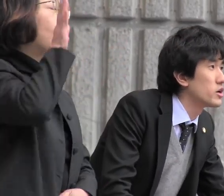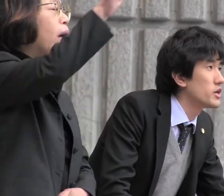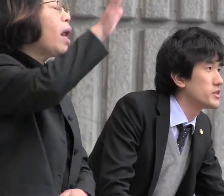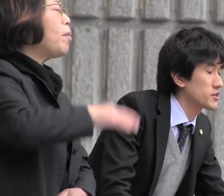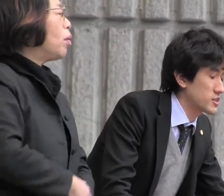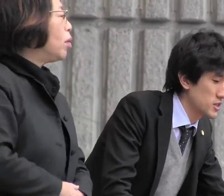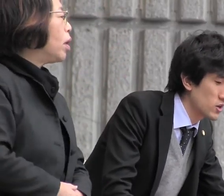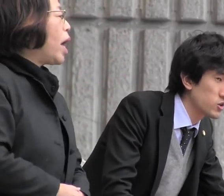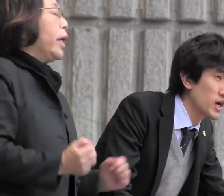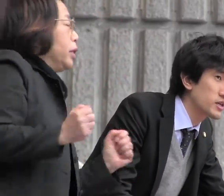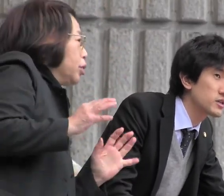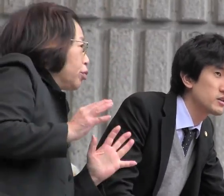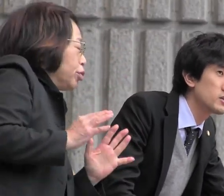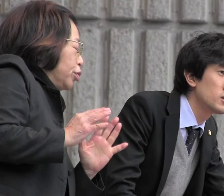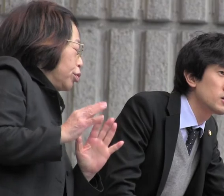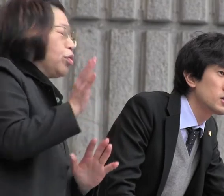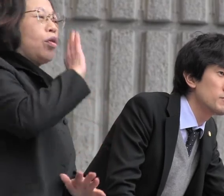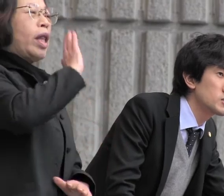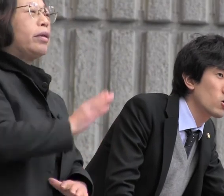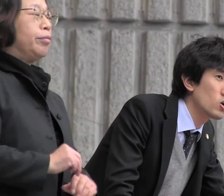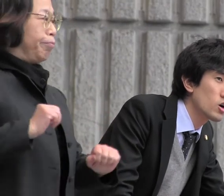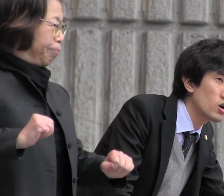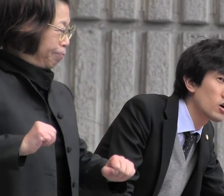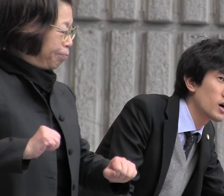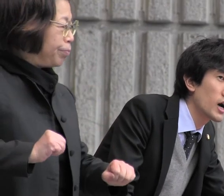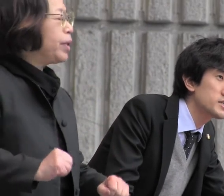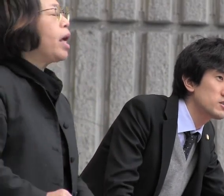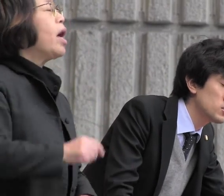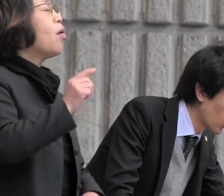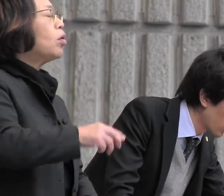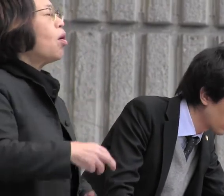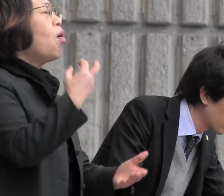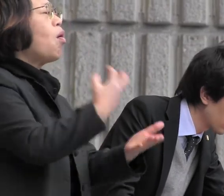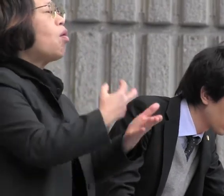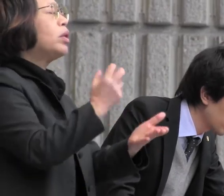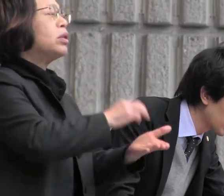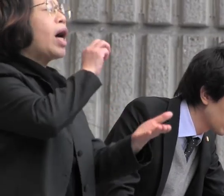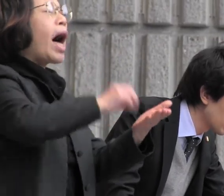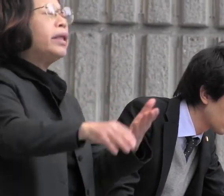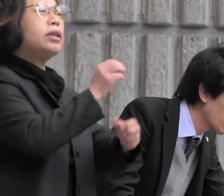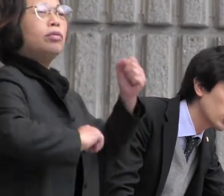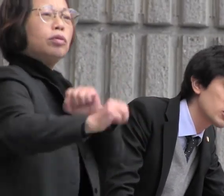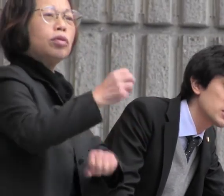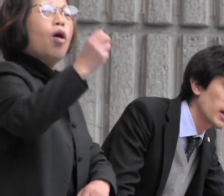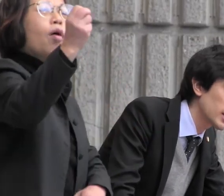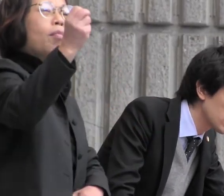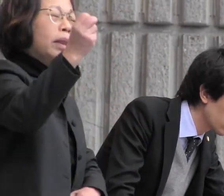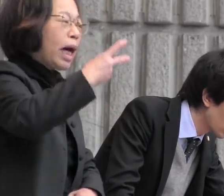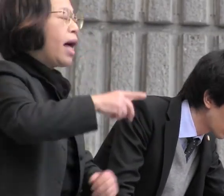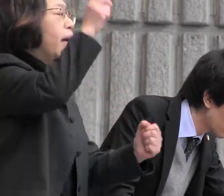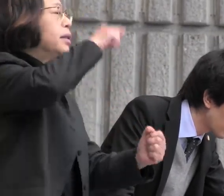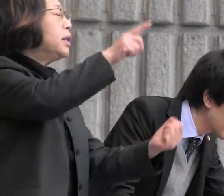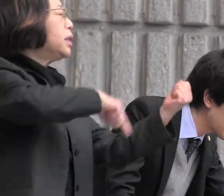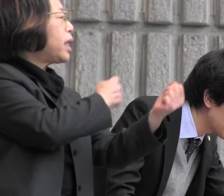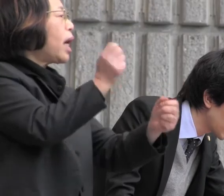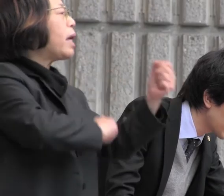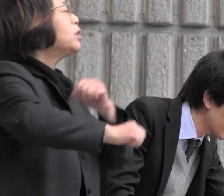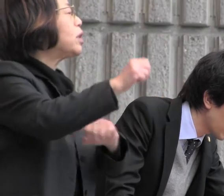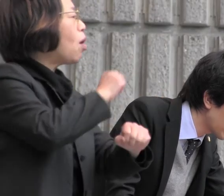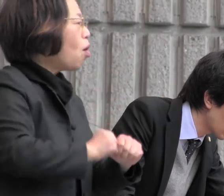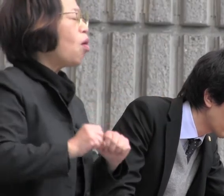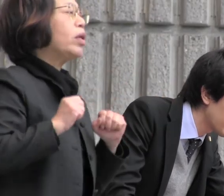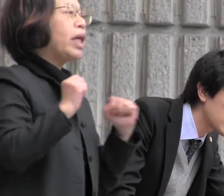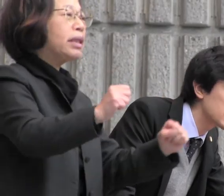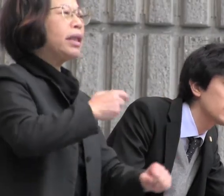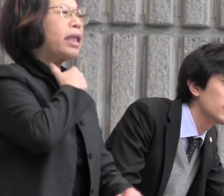も萎縮することなく、秘密法の廃止運動およびもともとの人権活動等を邁進してい